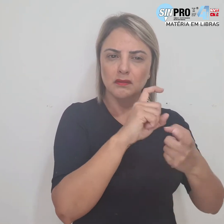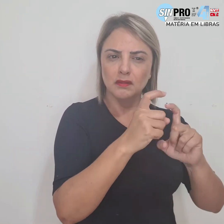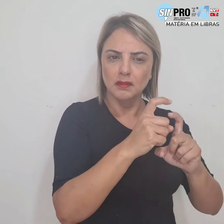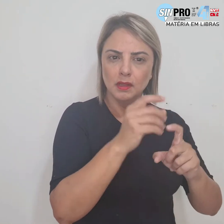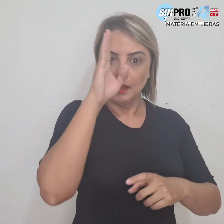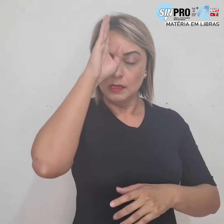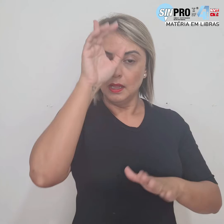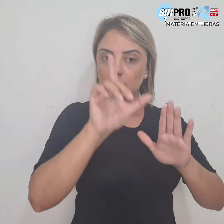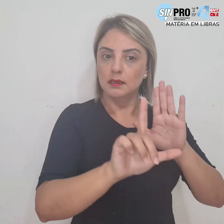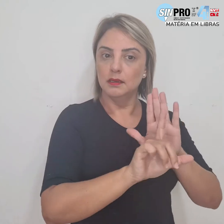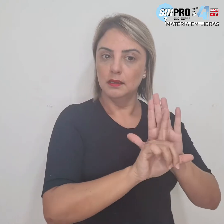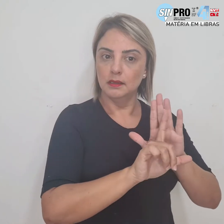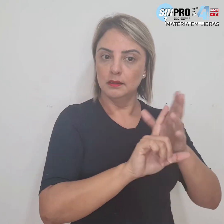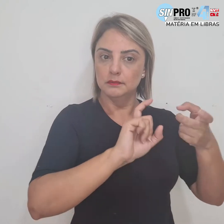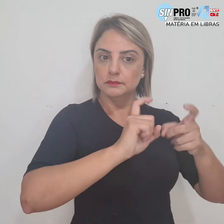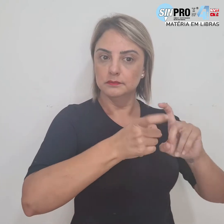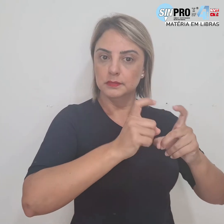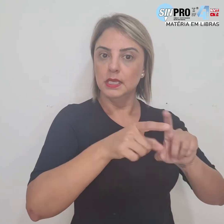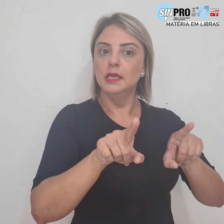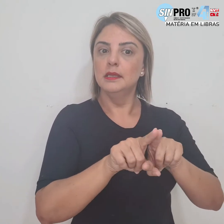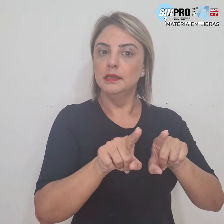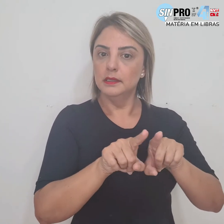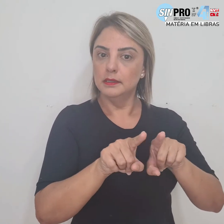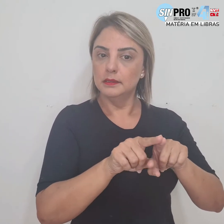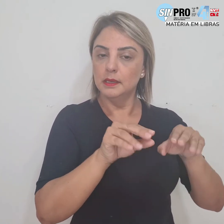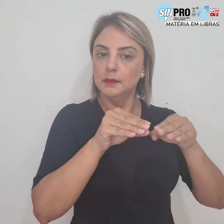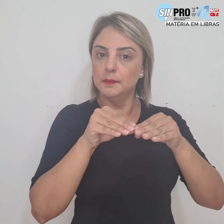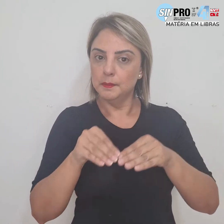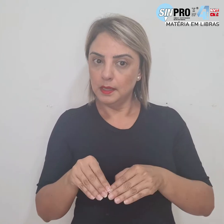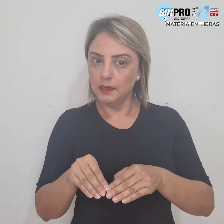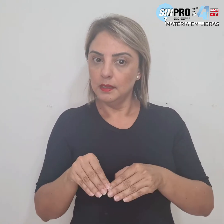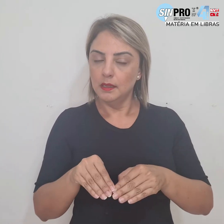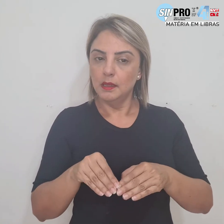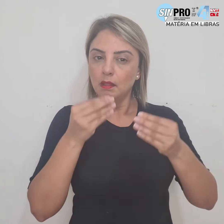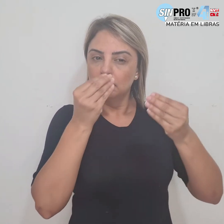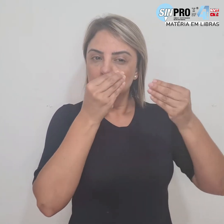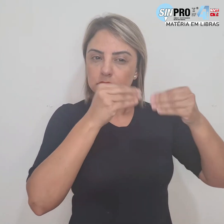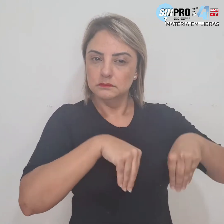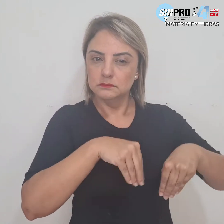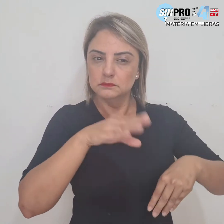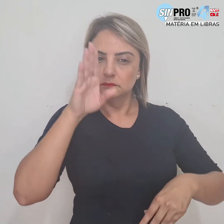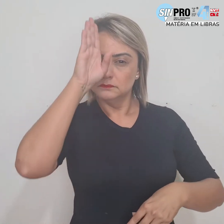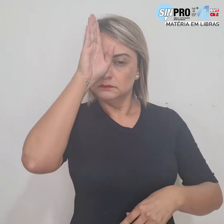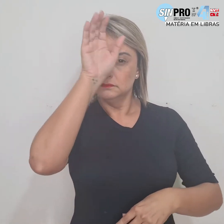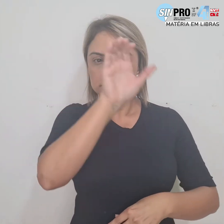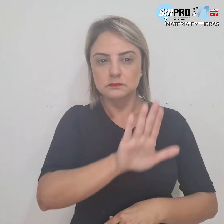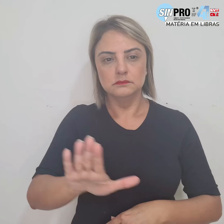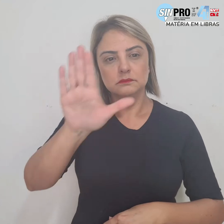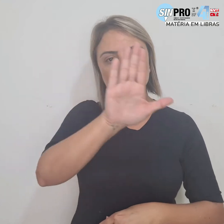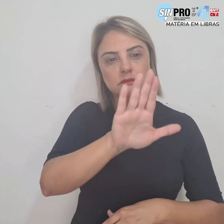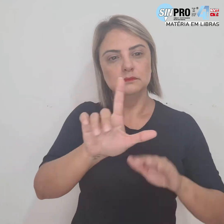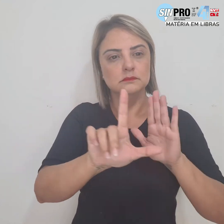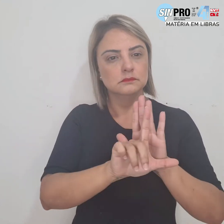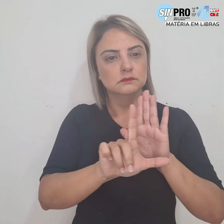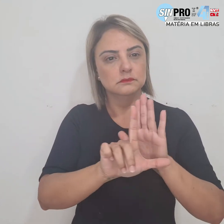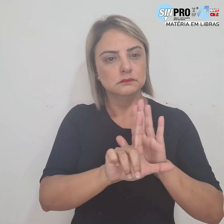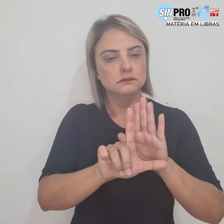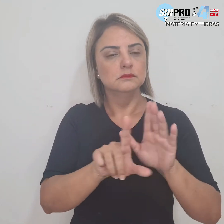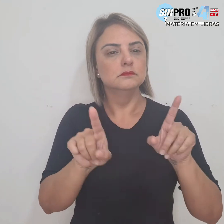tanto o princípio da legalidade administrativa e que leve, portanto, a prejuízos ao princípio geral da legalidade, que é